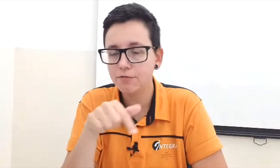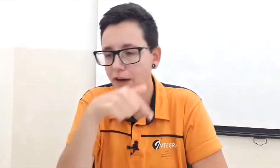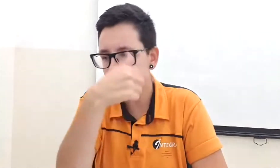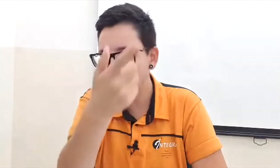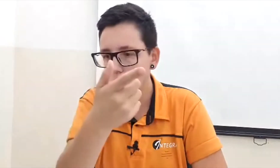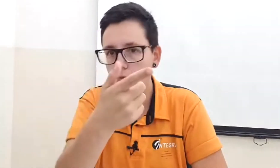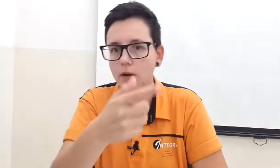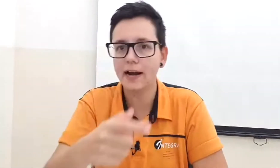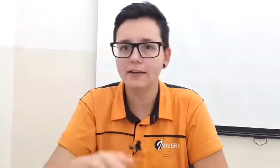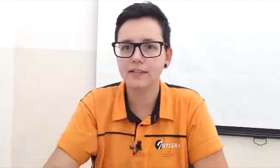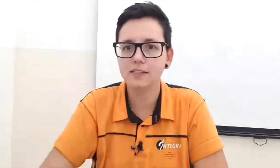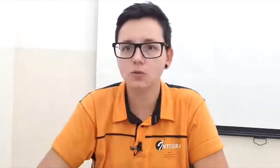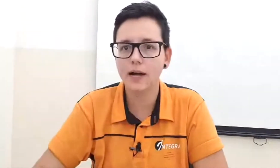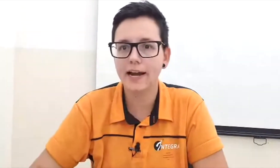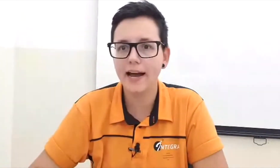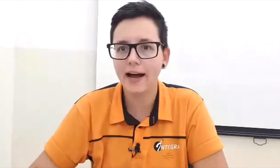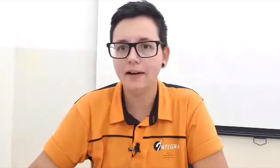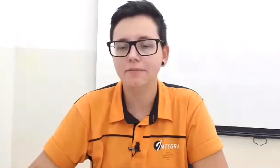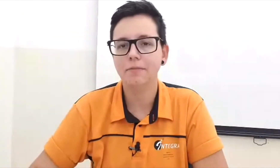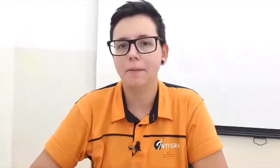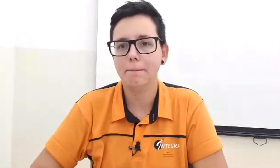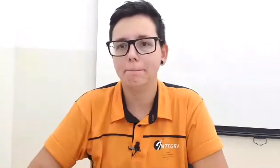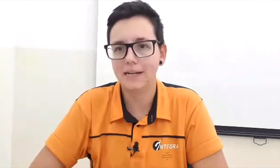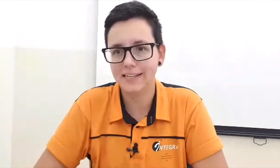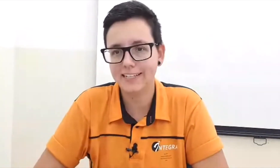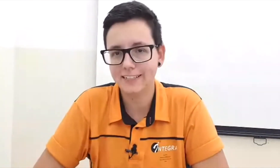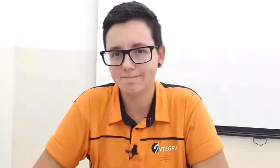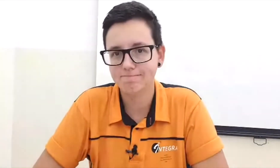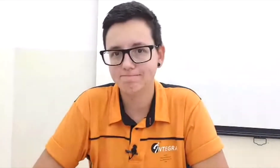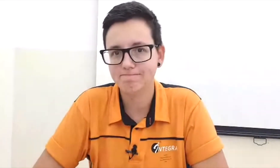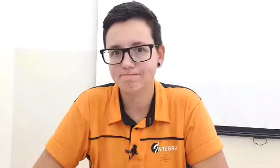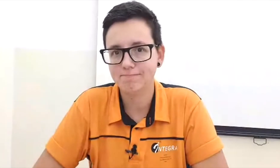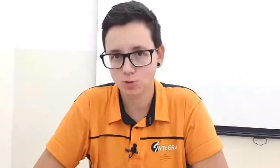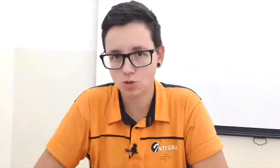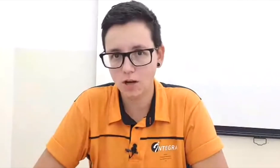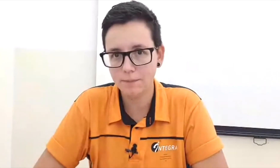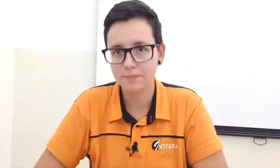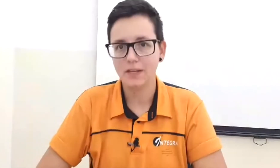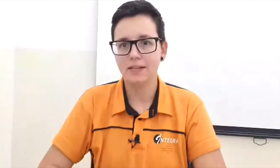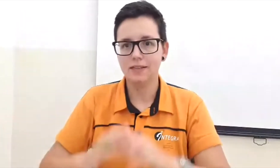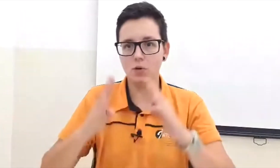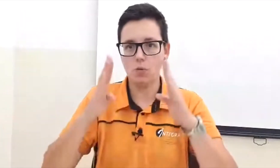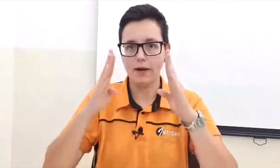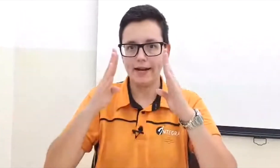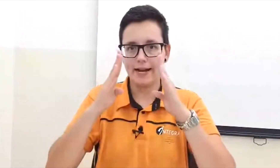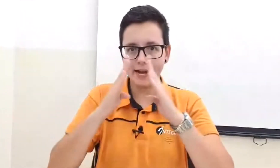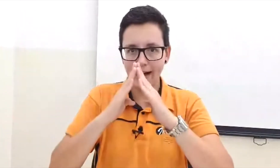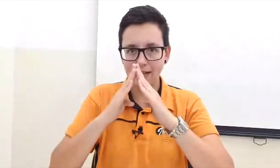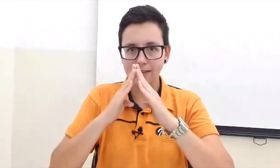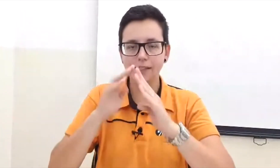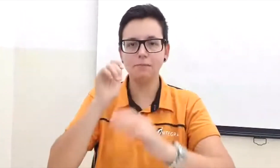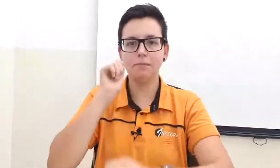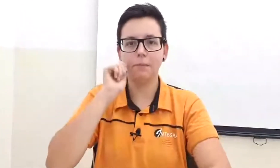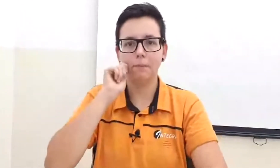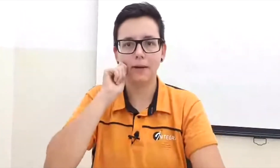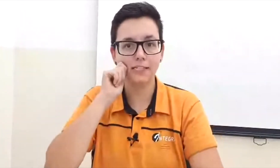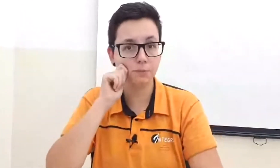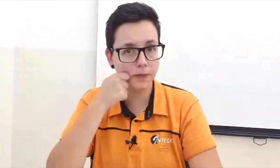vai para algum lugar. E esse lugar é a padaria. Viu só? Então, casa mais